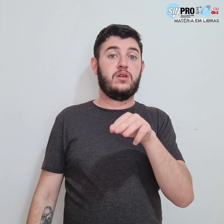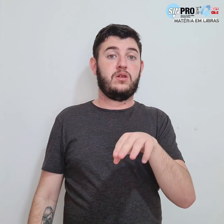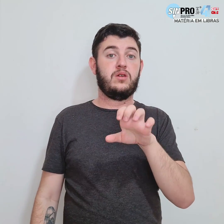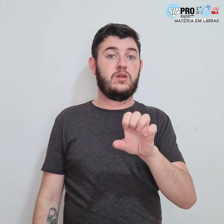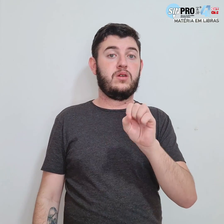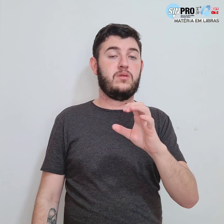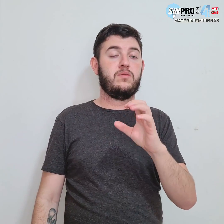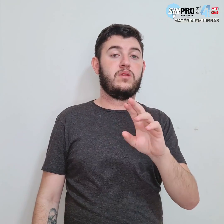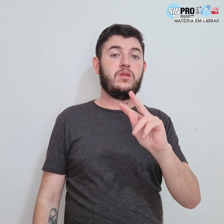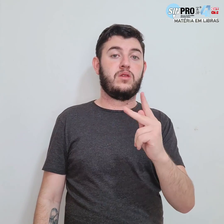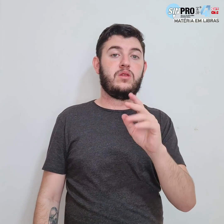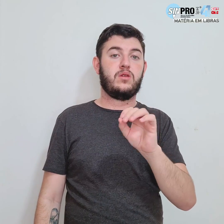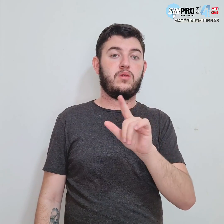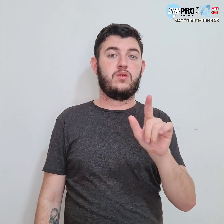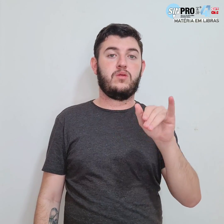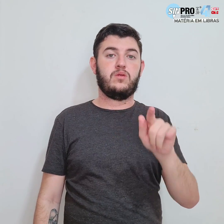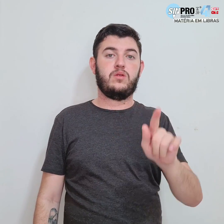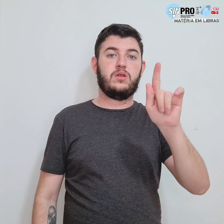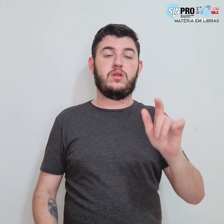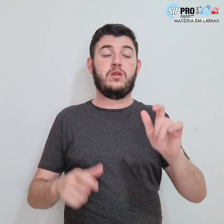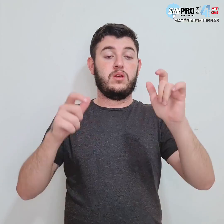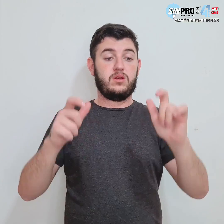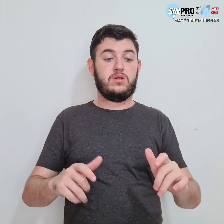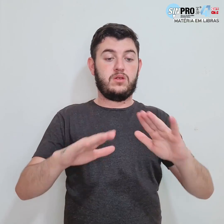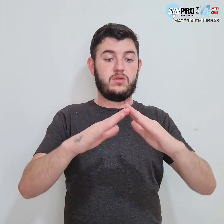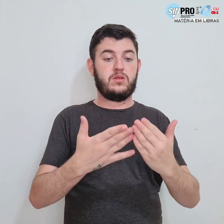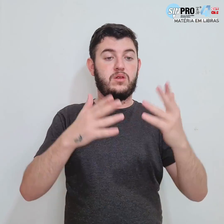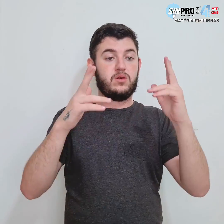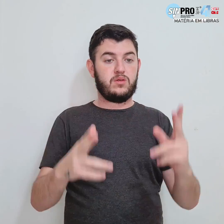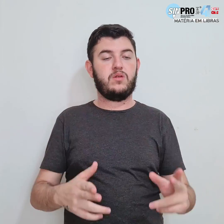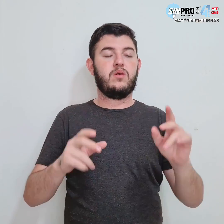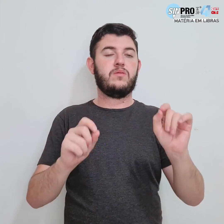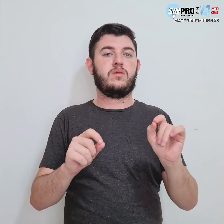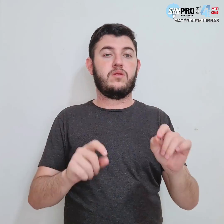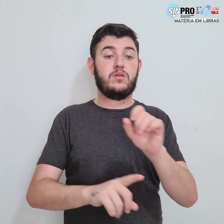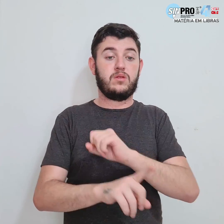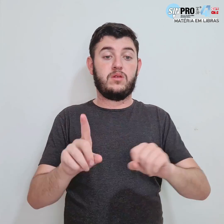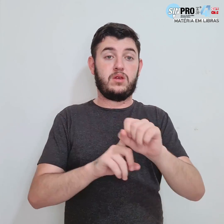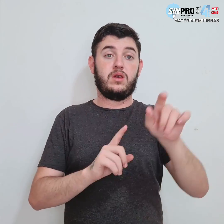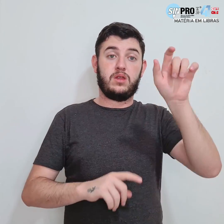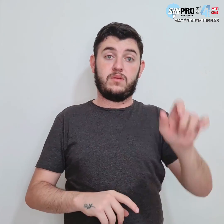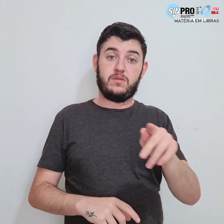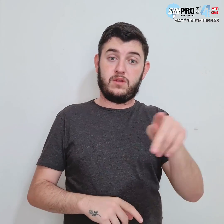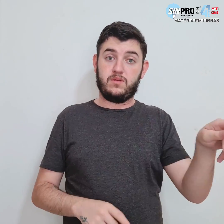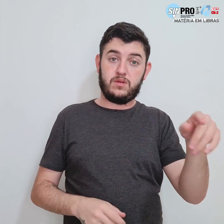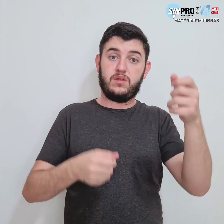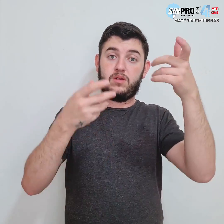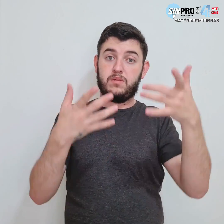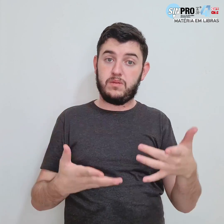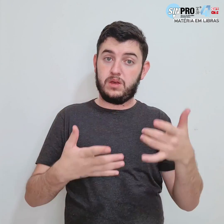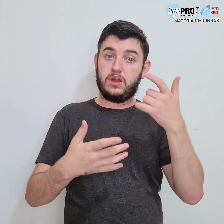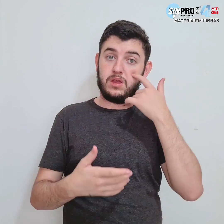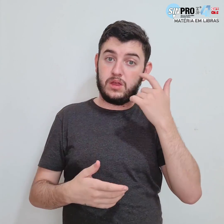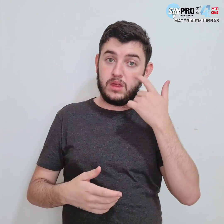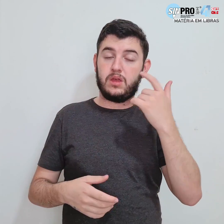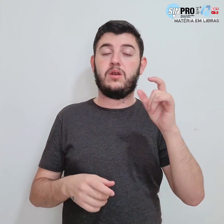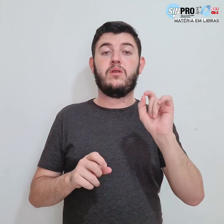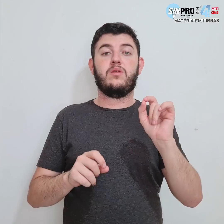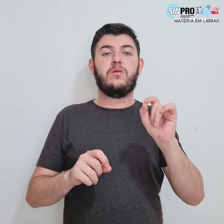Homeschooling nega o espaço institucional escolar como locus de socialização. Thais alerta para outro problema que considera um